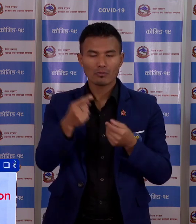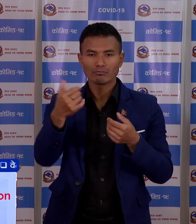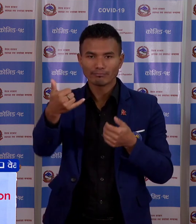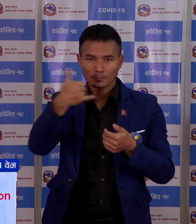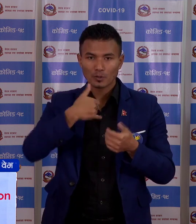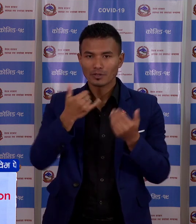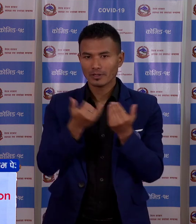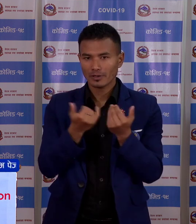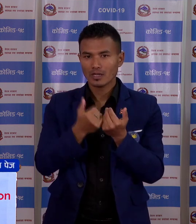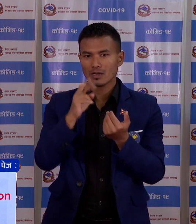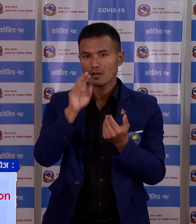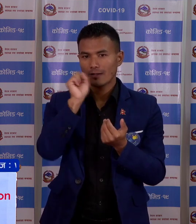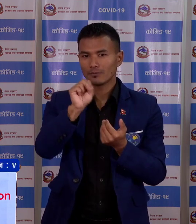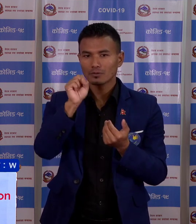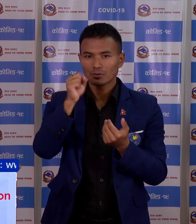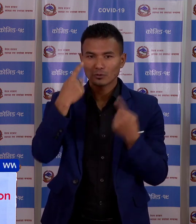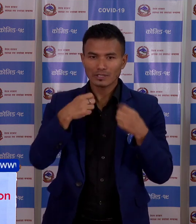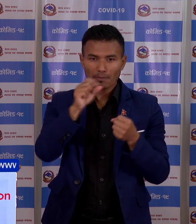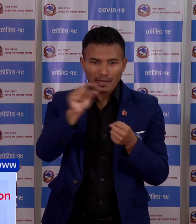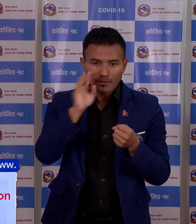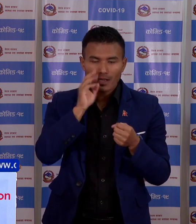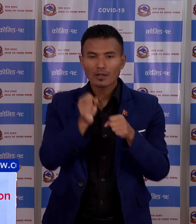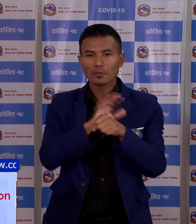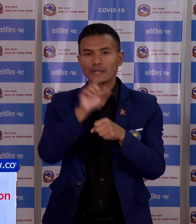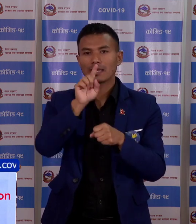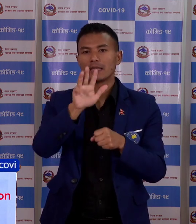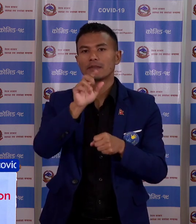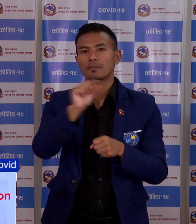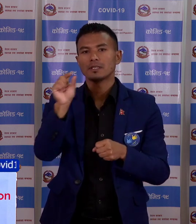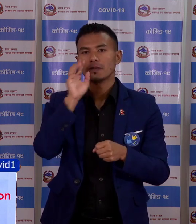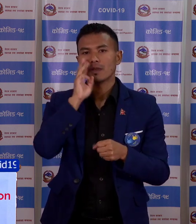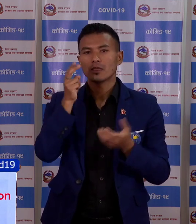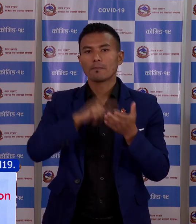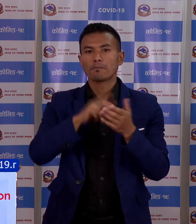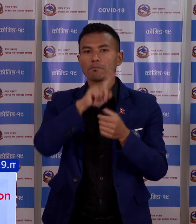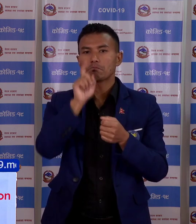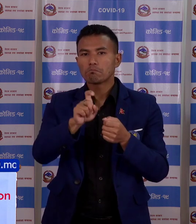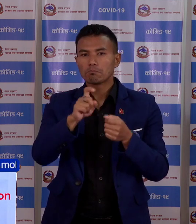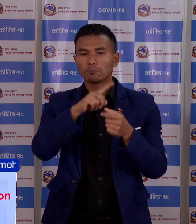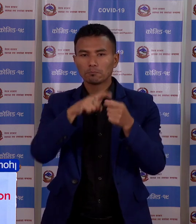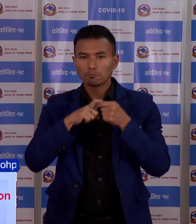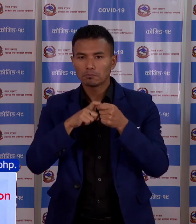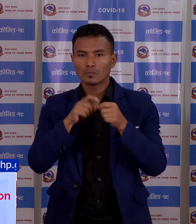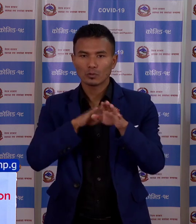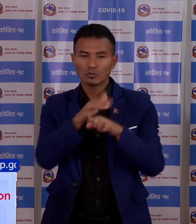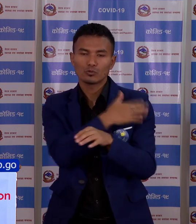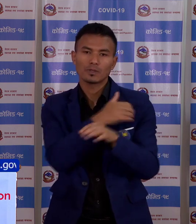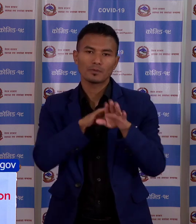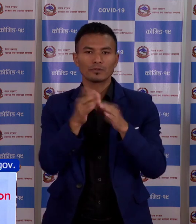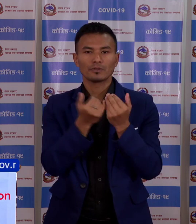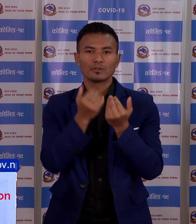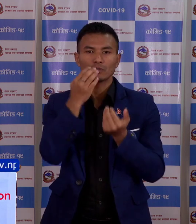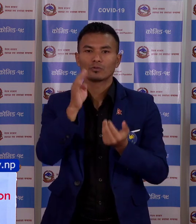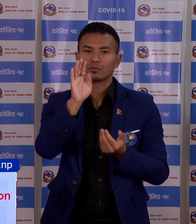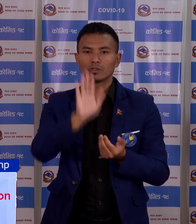डायल गरे र आपनो स्वास्थे को बारेमा COVID-19 को विशाय मां जिग्यासा प्रश्न हरू सुजाव हरू राखना